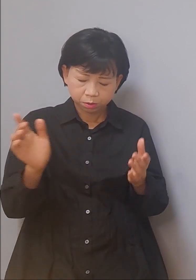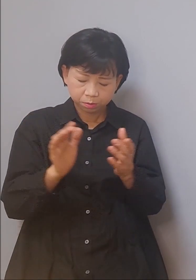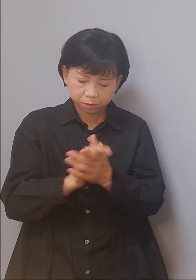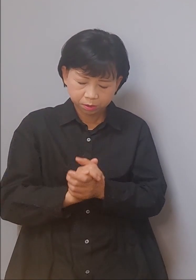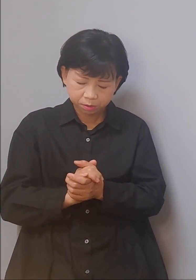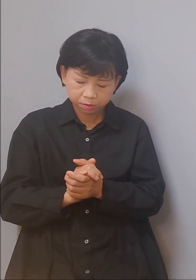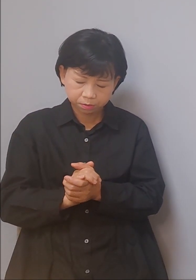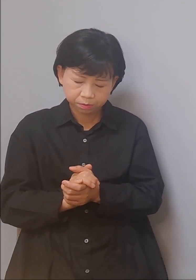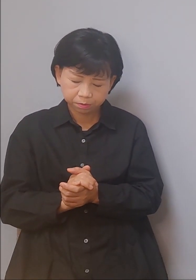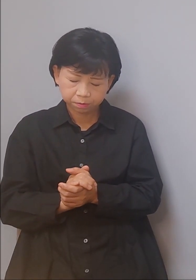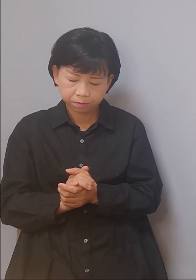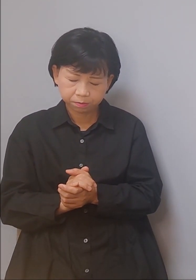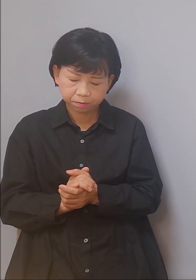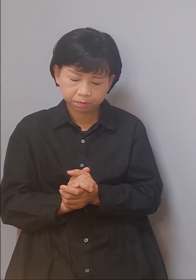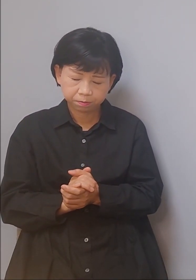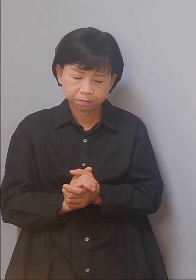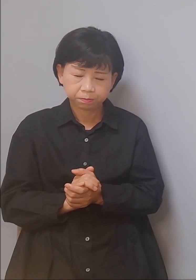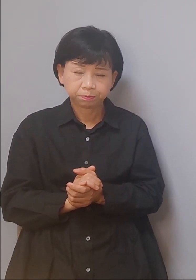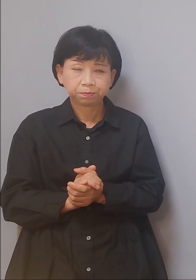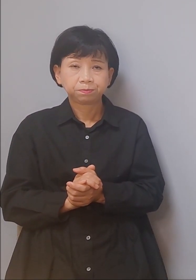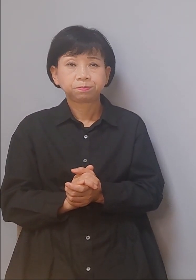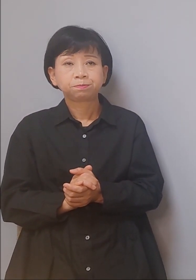아멘.